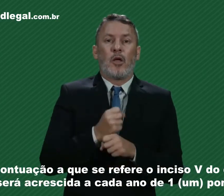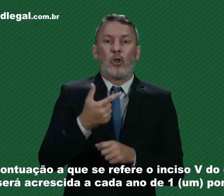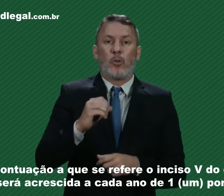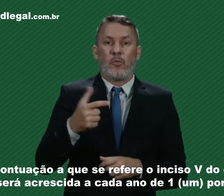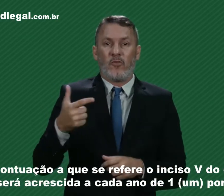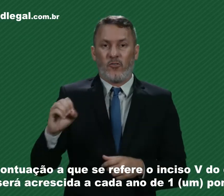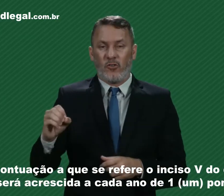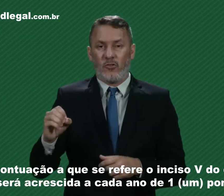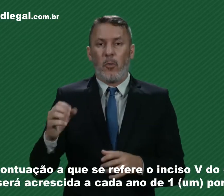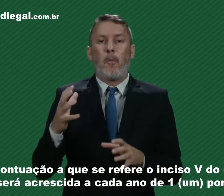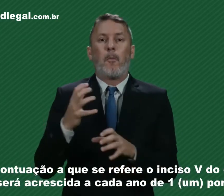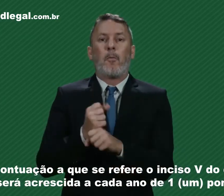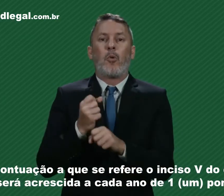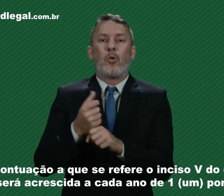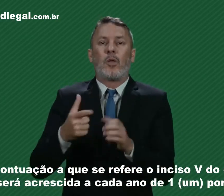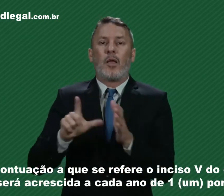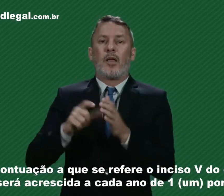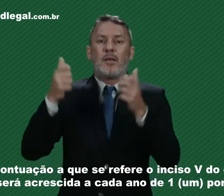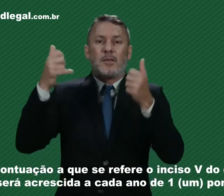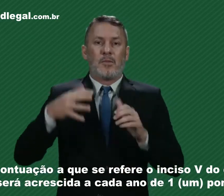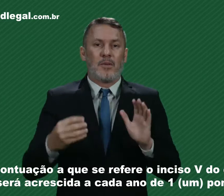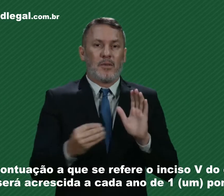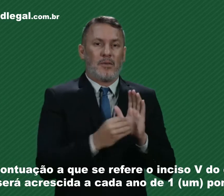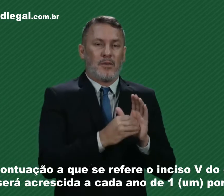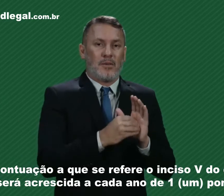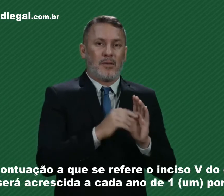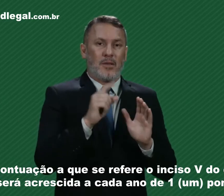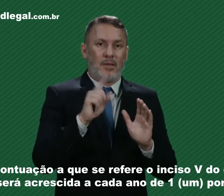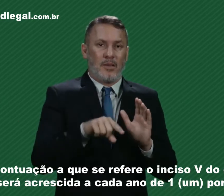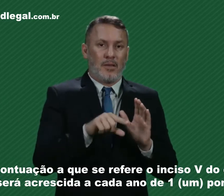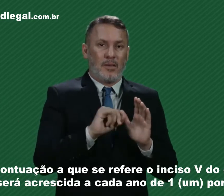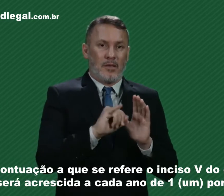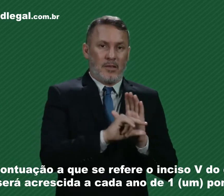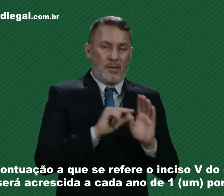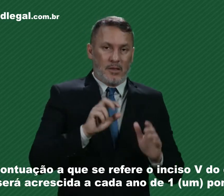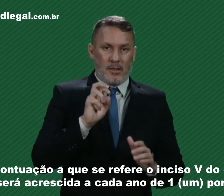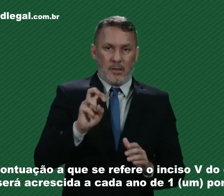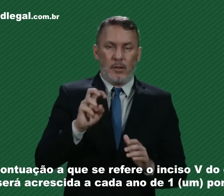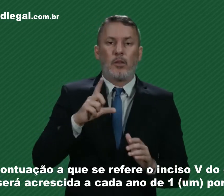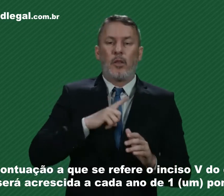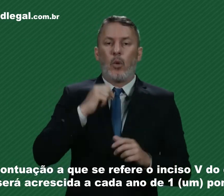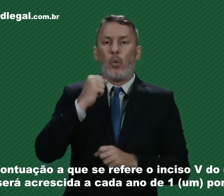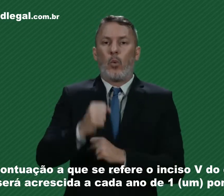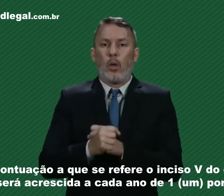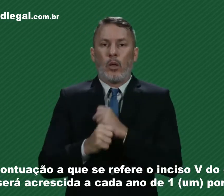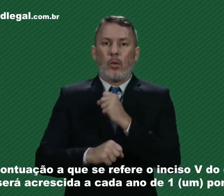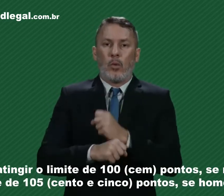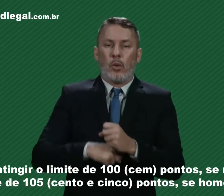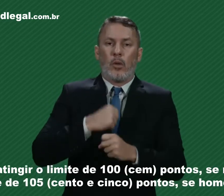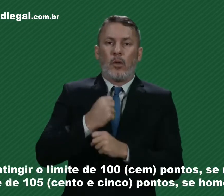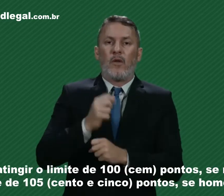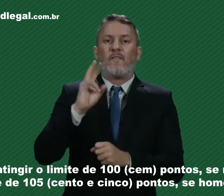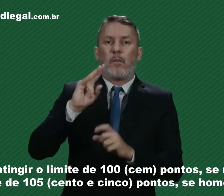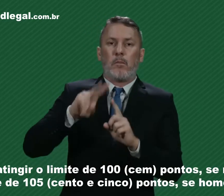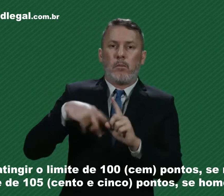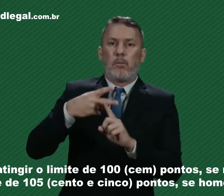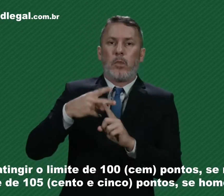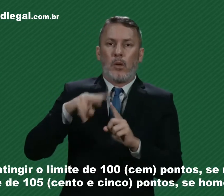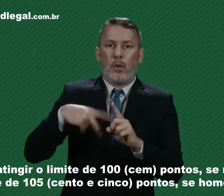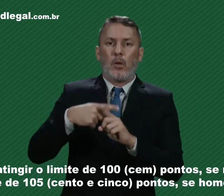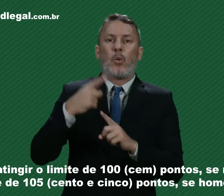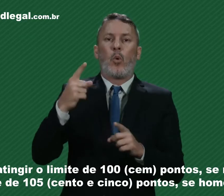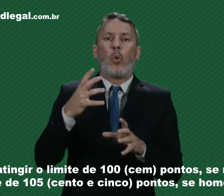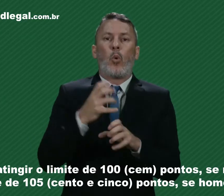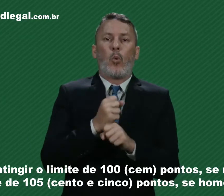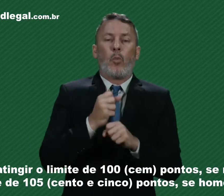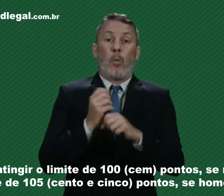pontuação a que se refere o inciso 5 do caput será acrescida a cada ano de 1 ponto, até atingir o limite